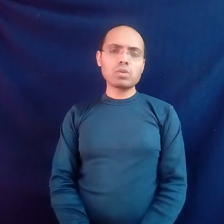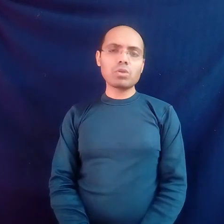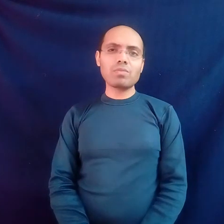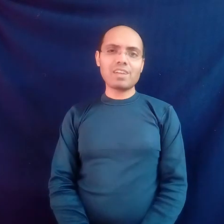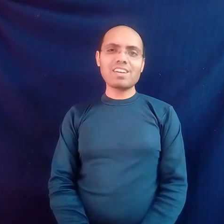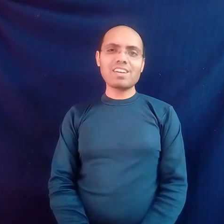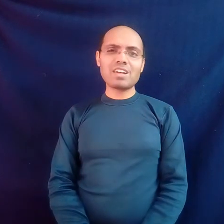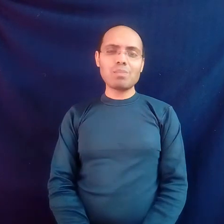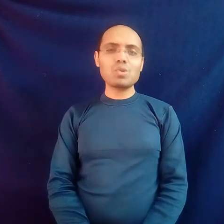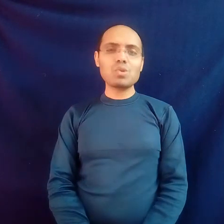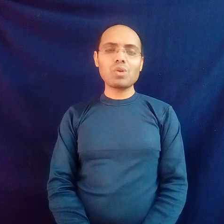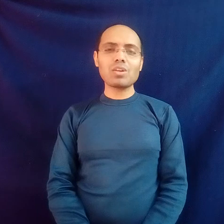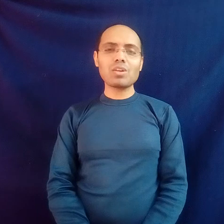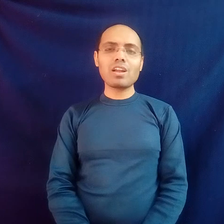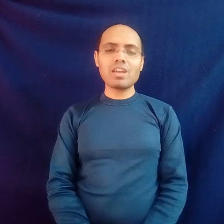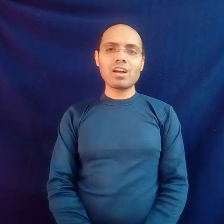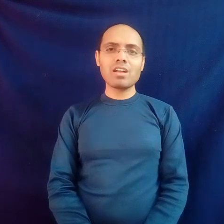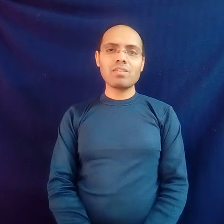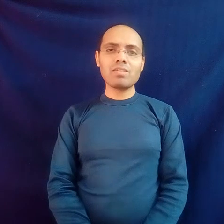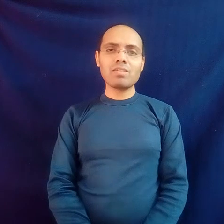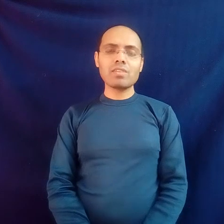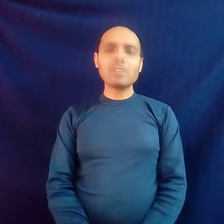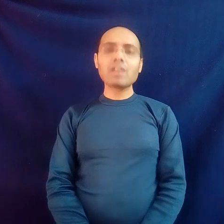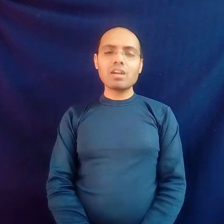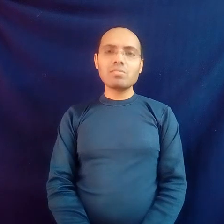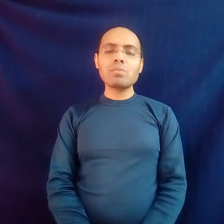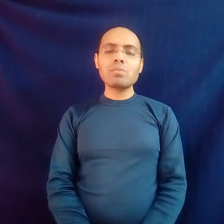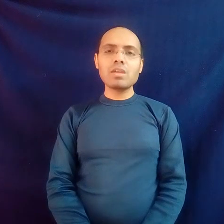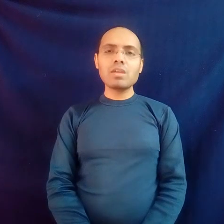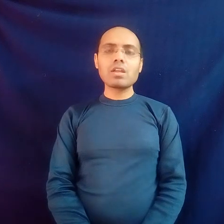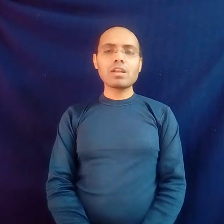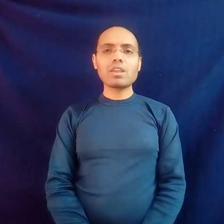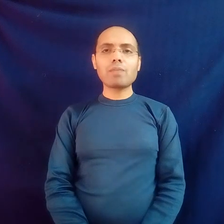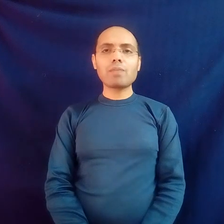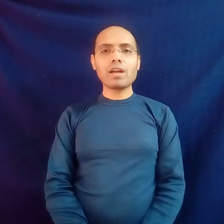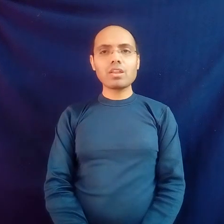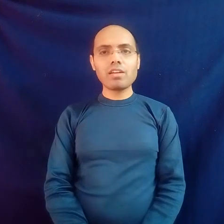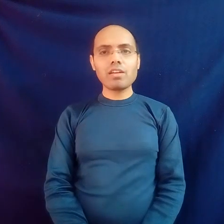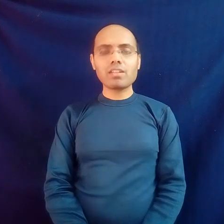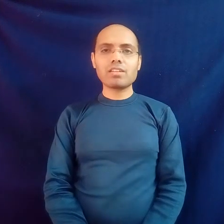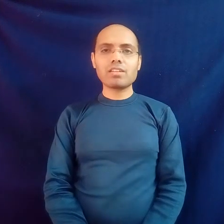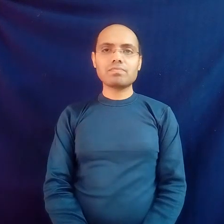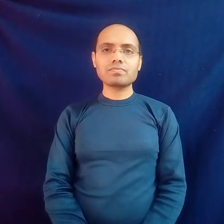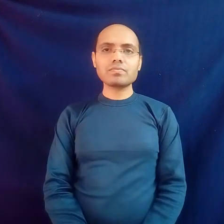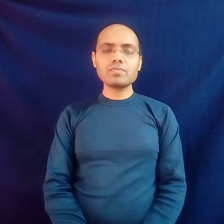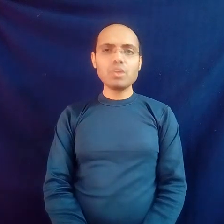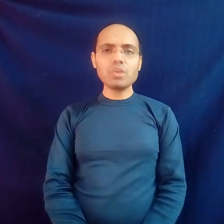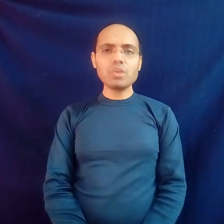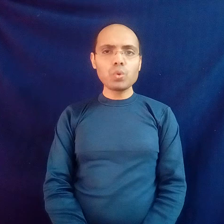दोस्तों, कहीं ना कहीं कर्म भी जुड़े होते हैं, लेकिन हाँ, कर्म में भी किसी ना किसी बहाने से ही आते हैं।